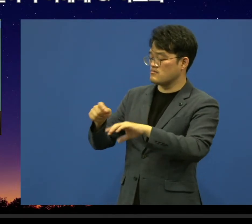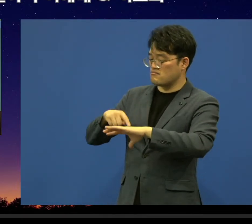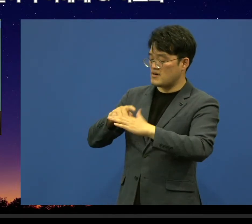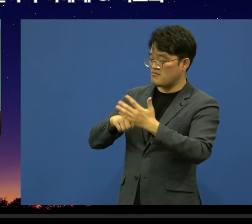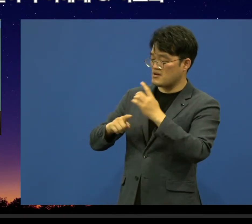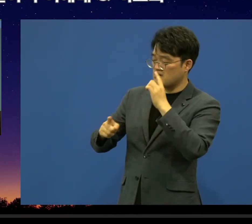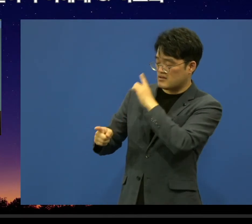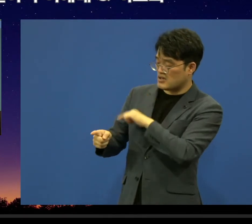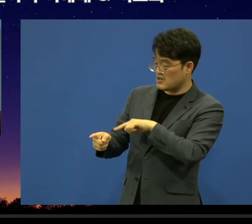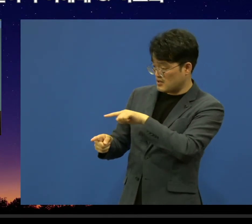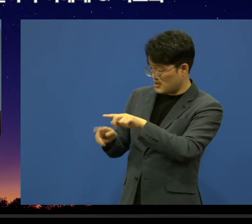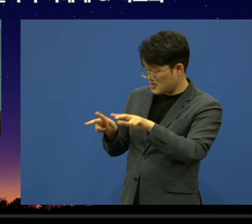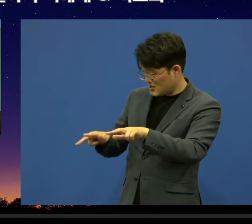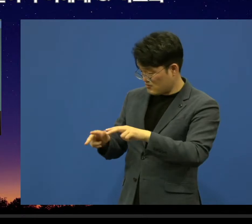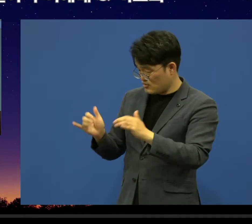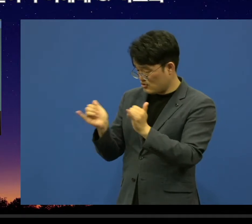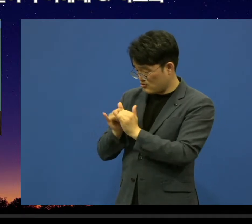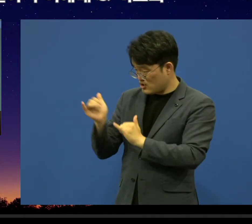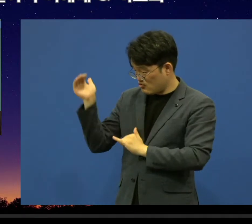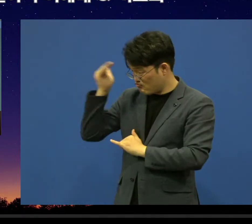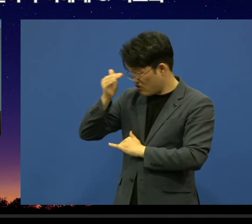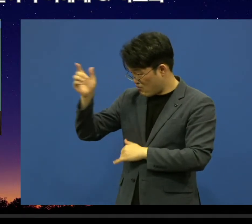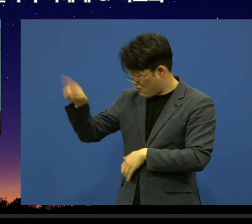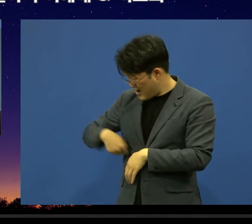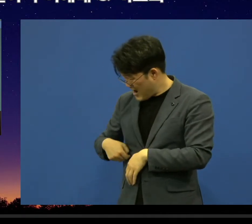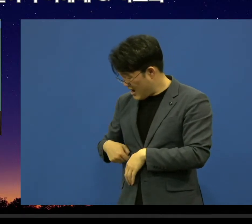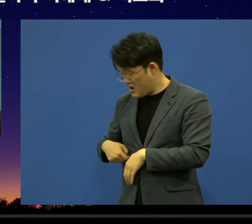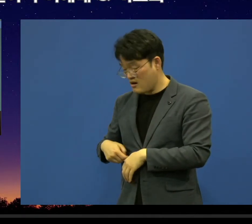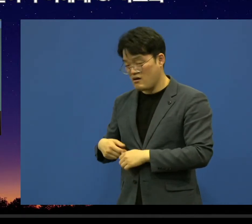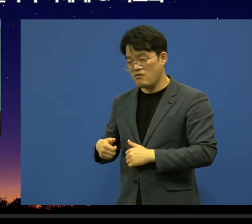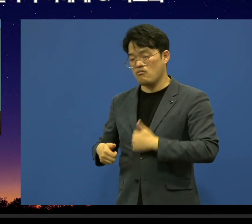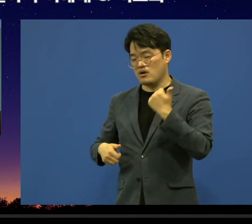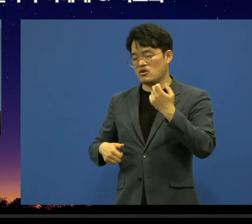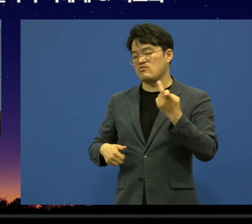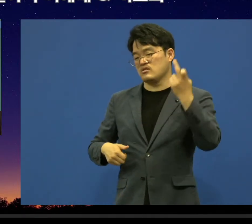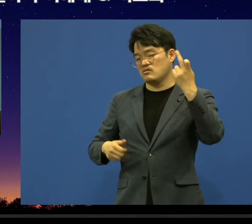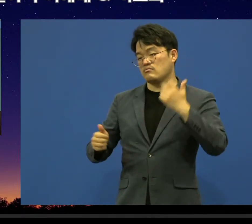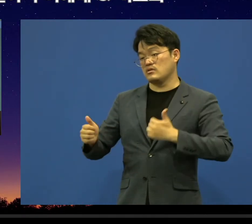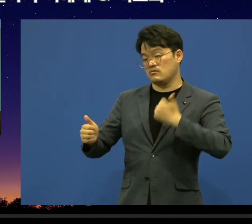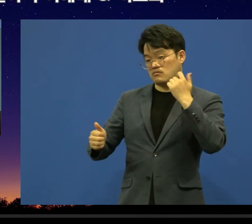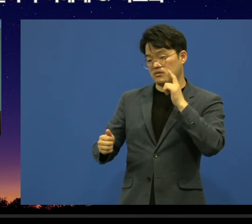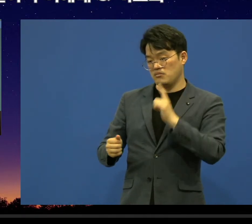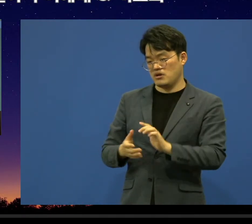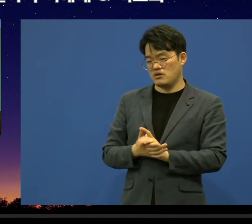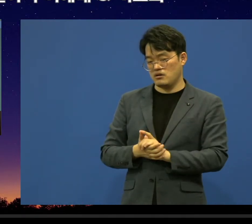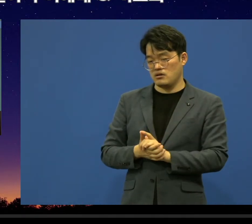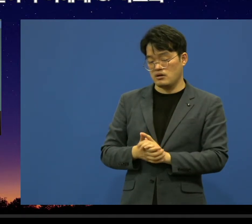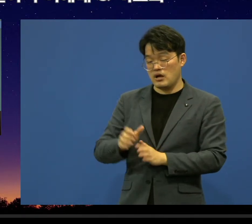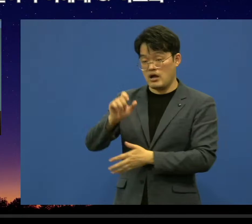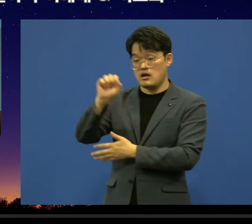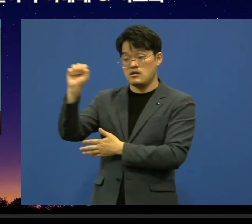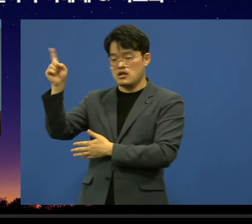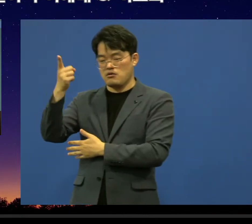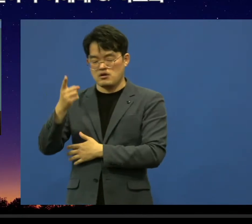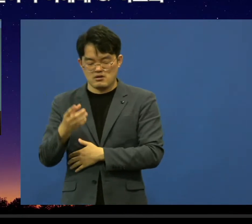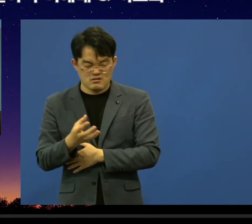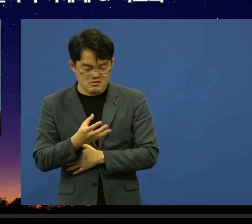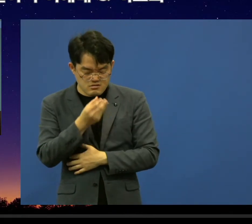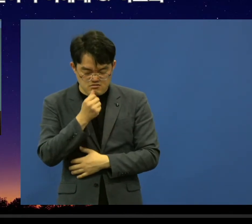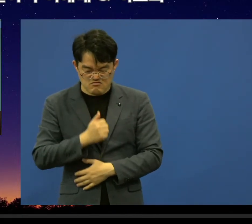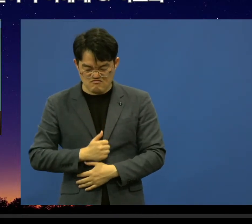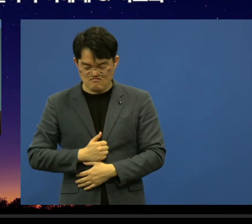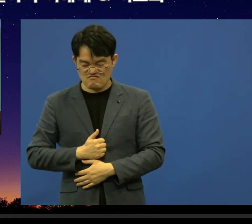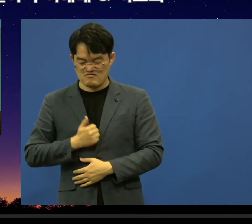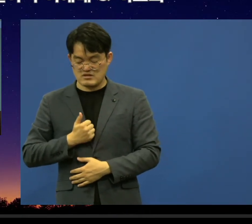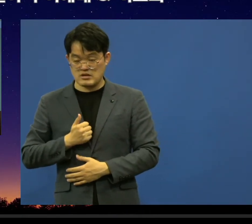네가 전쟁을 구경하러 오노라. 자, 다윗의 분노 앞에 사탄